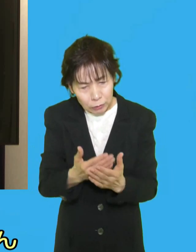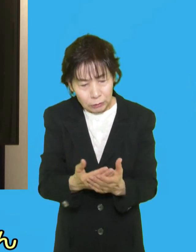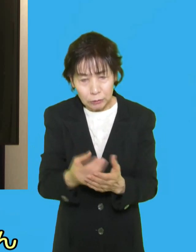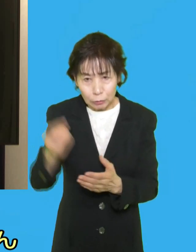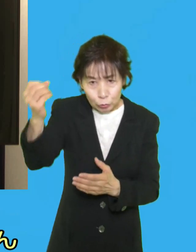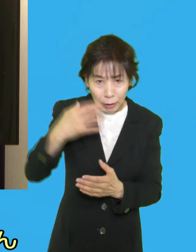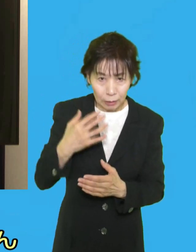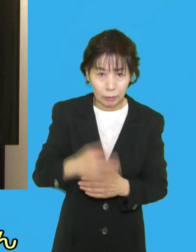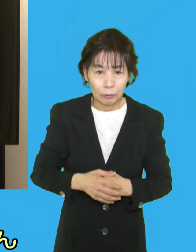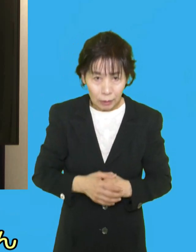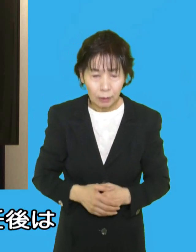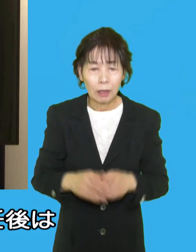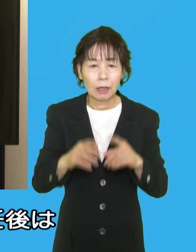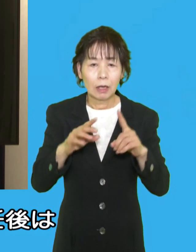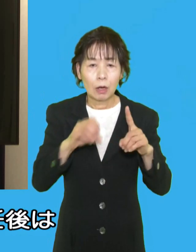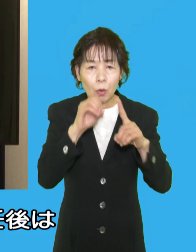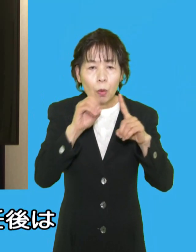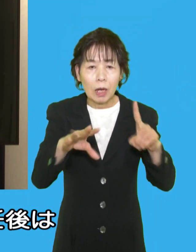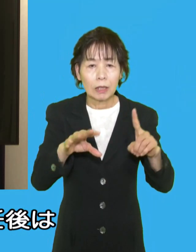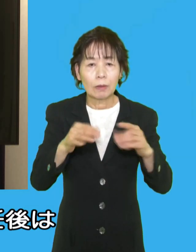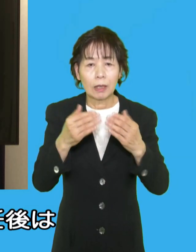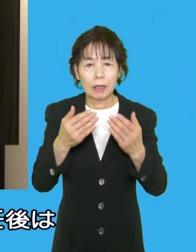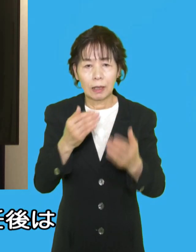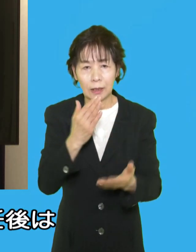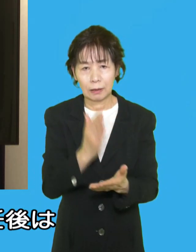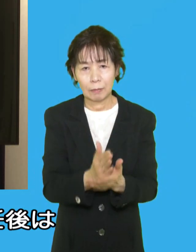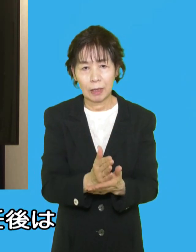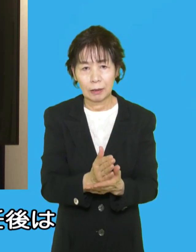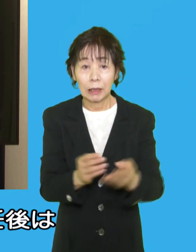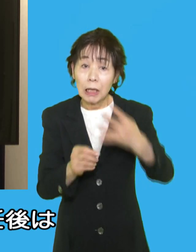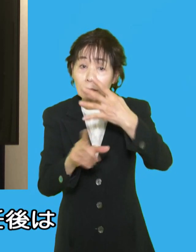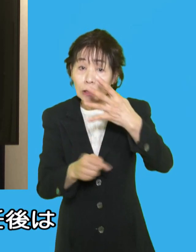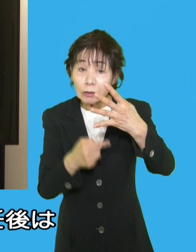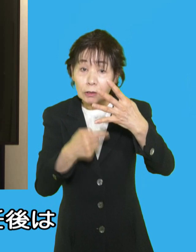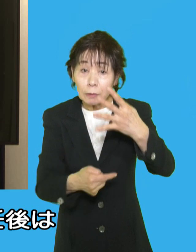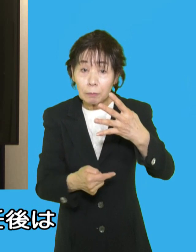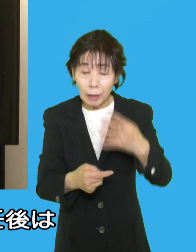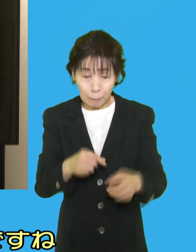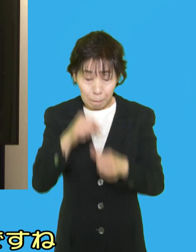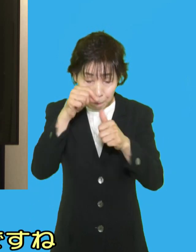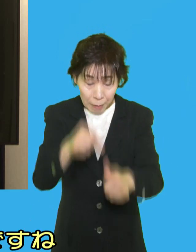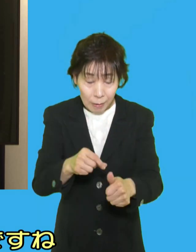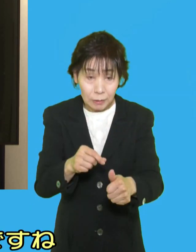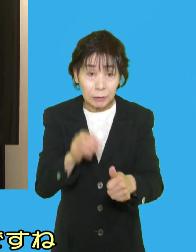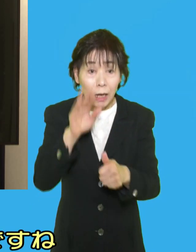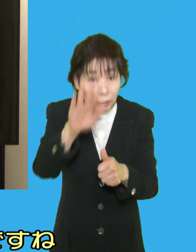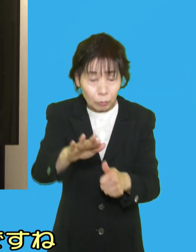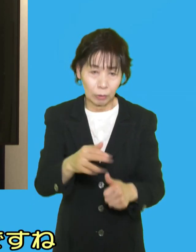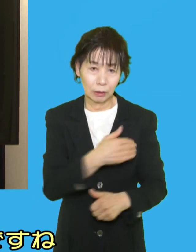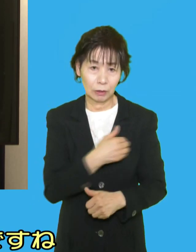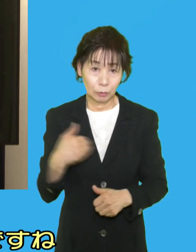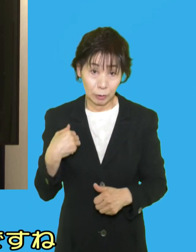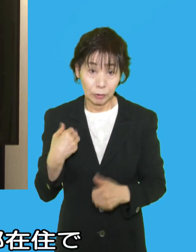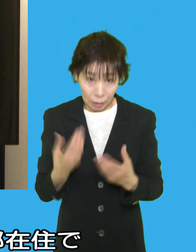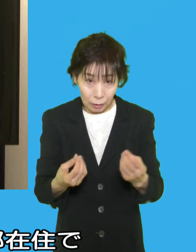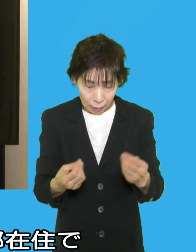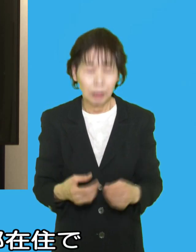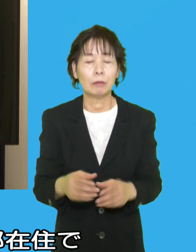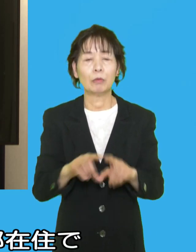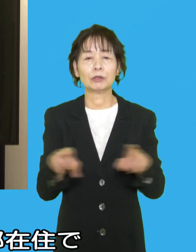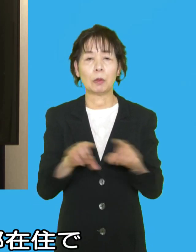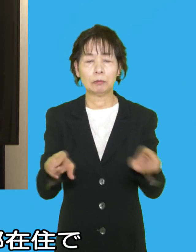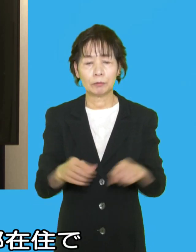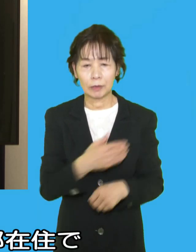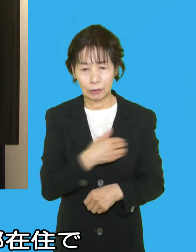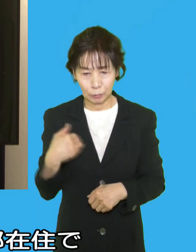ので今公開できません。 4月1日 の, 着任後は もちろん、はい、そうですね。